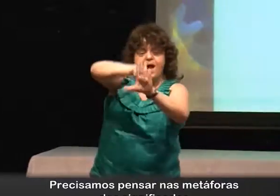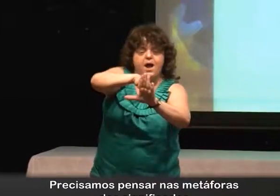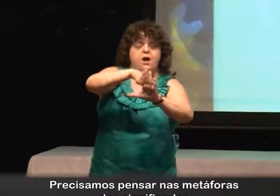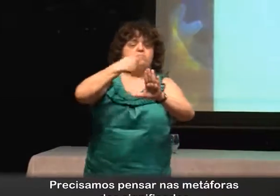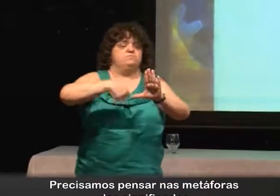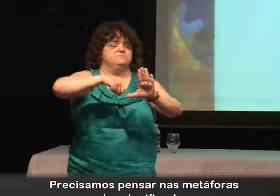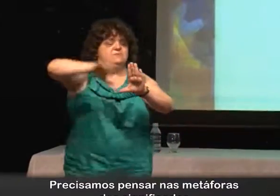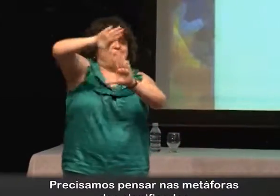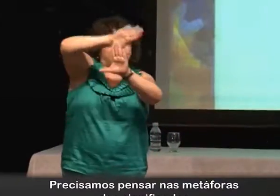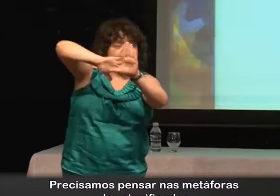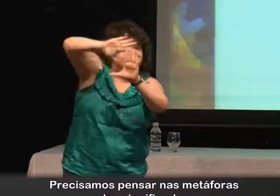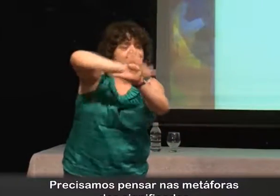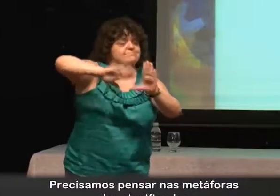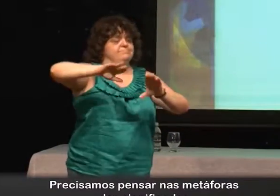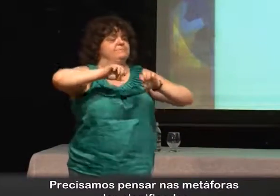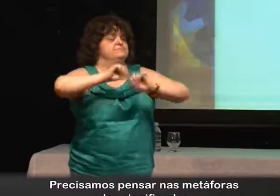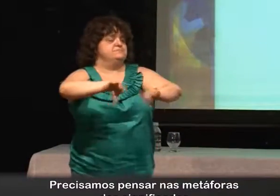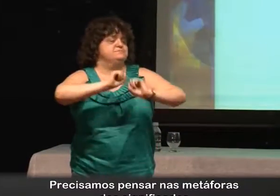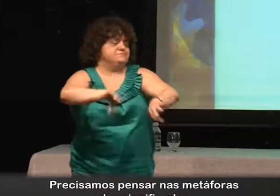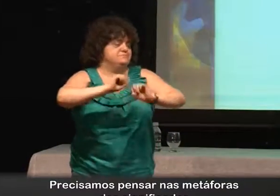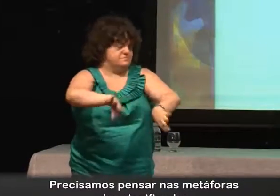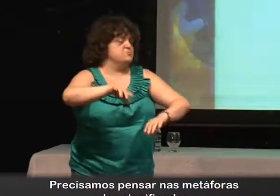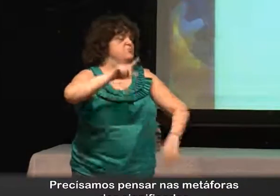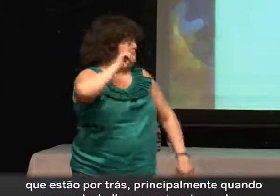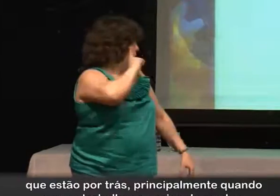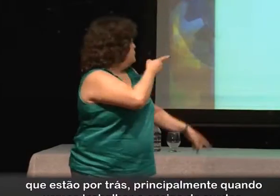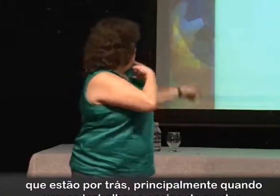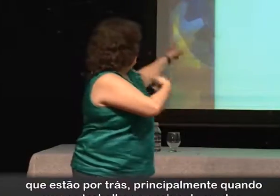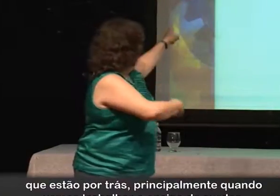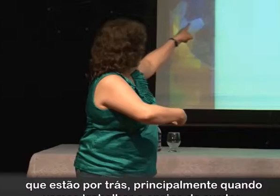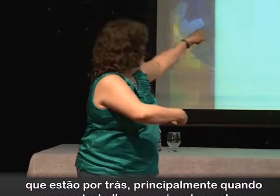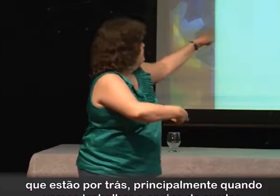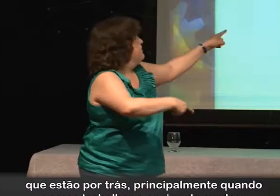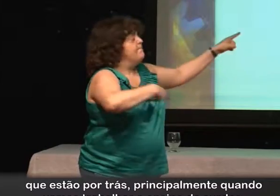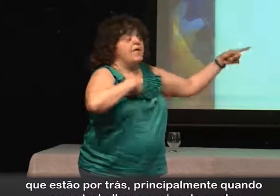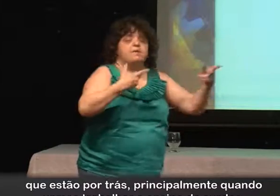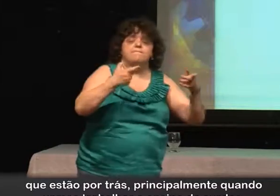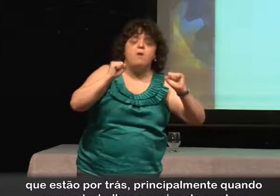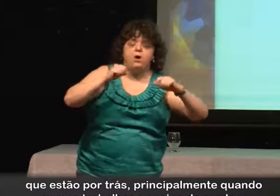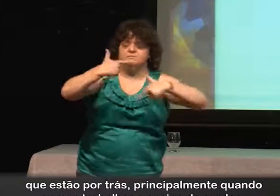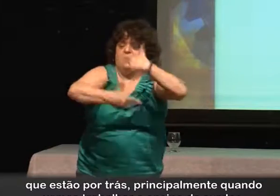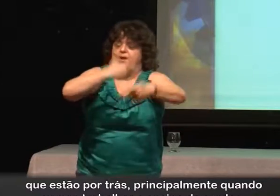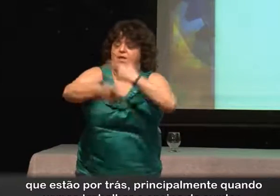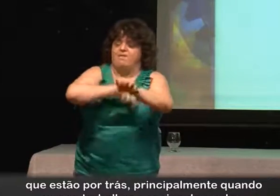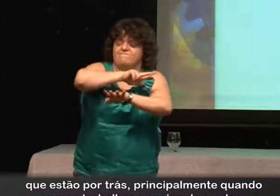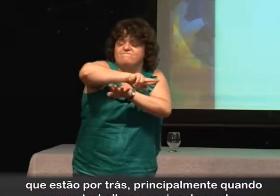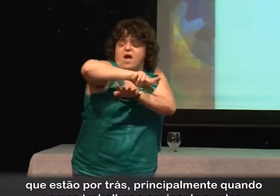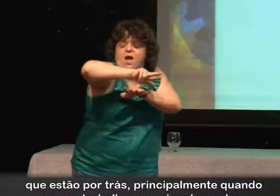Então, nós precisamos pensar nas metáforas, nos significados que estão por trás, principalmente quando vamos trabalhar o ensino de